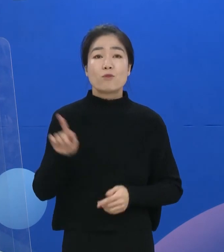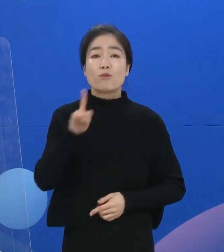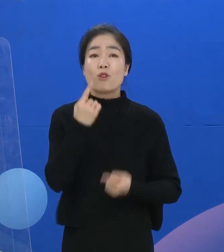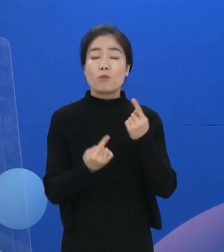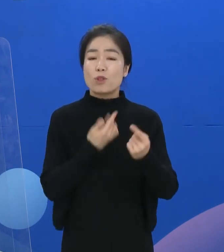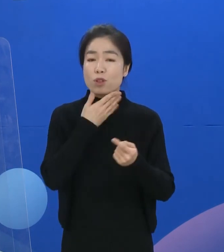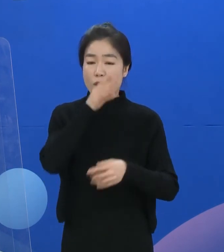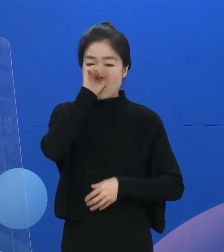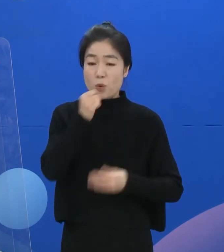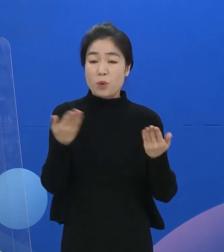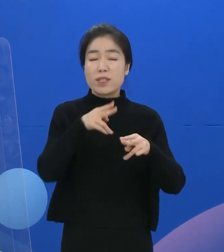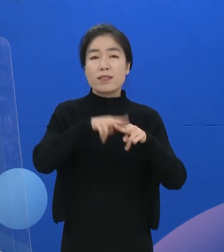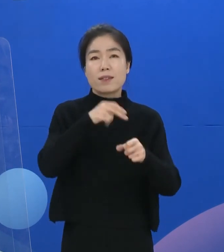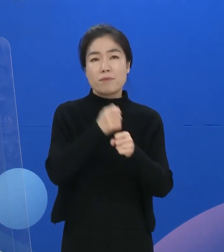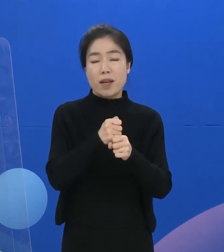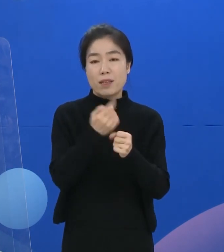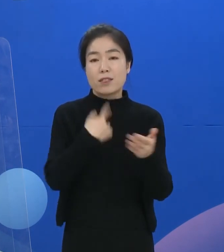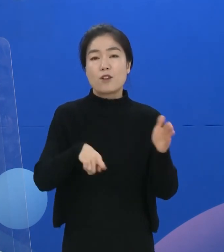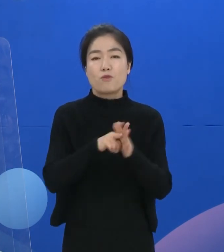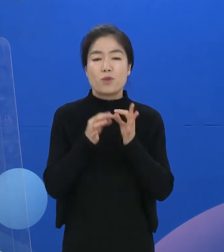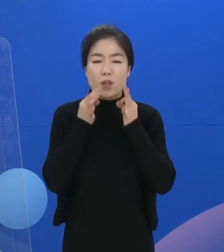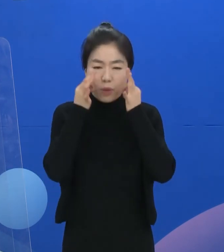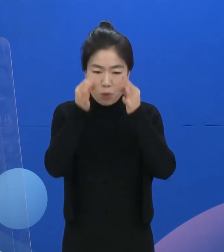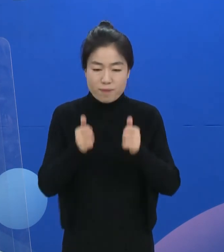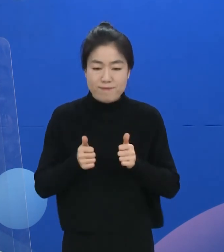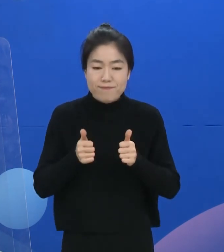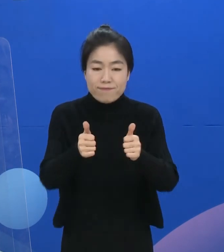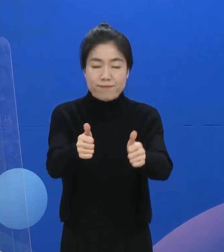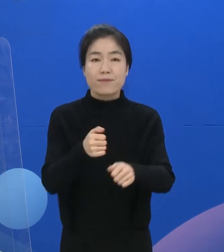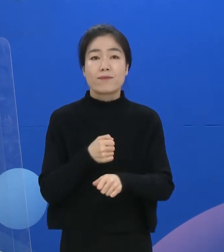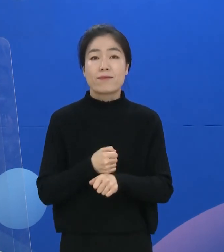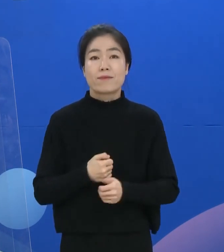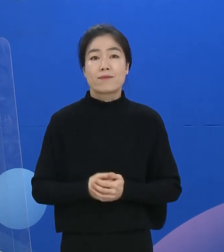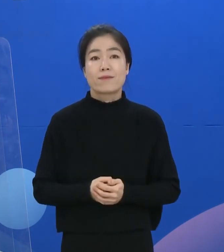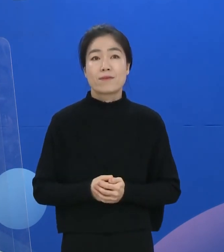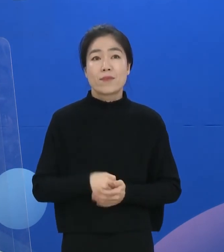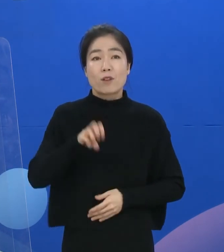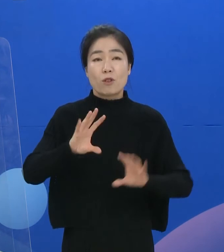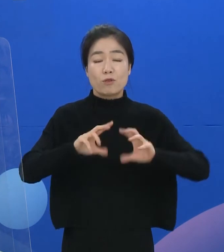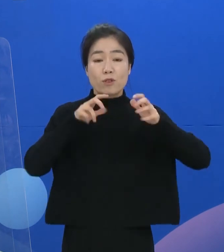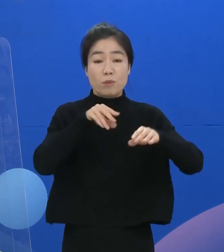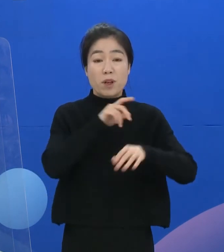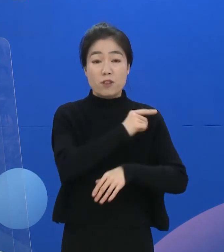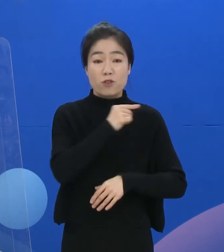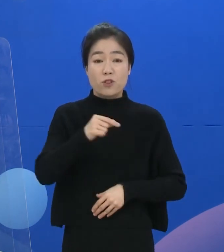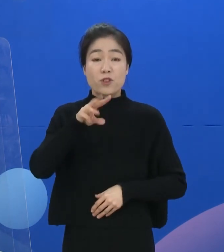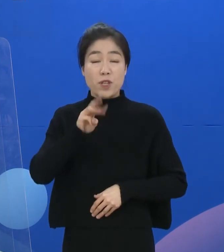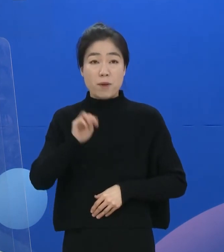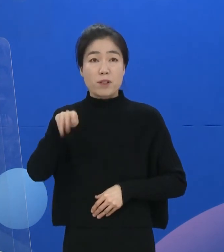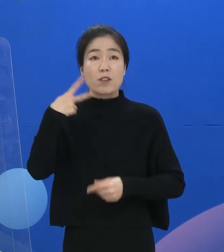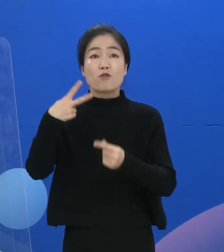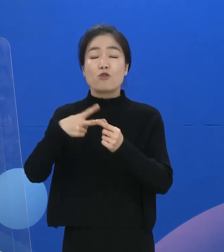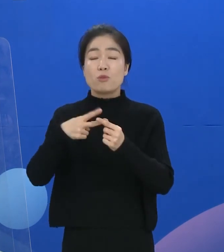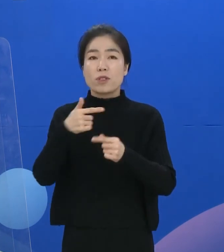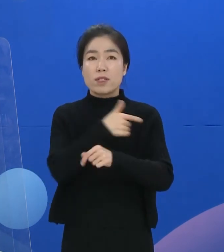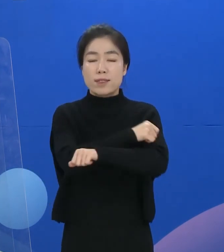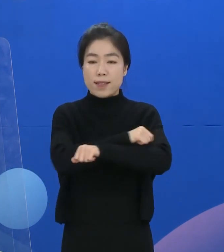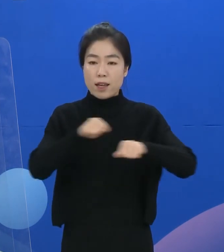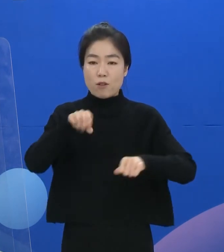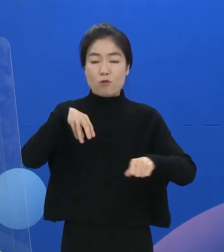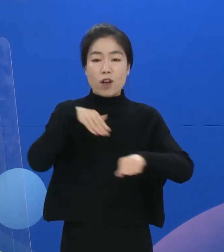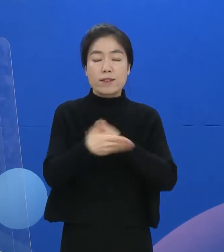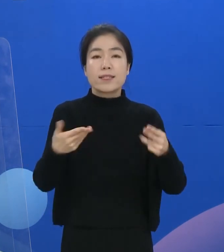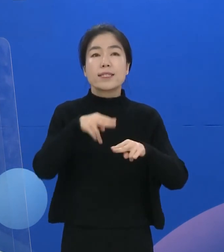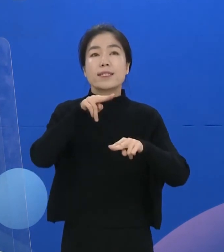미래를 꿈꿀 수 있는 도시를 만들겠습니다 뭐보다 좋은 일자리 창출에 더욱 매진하겠습니다